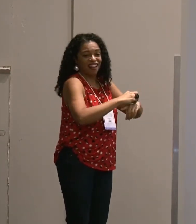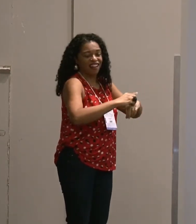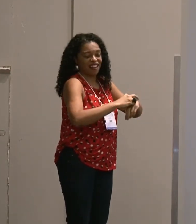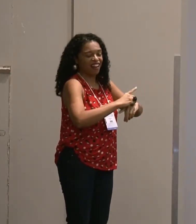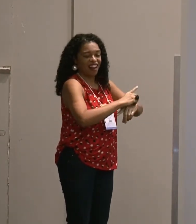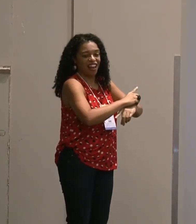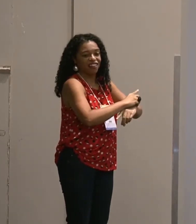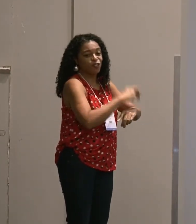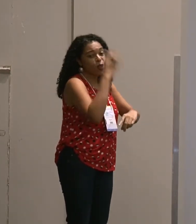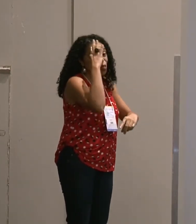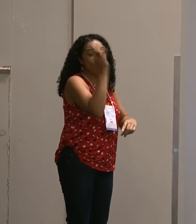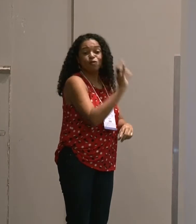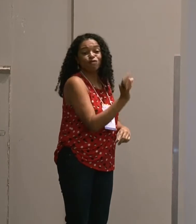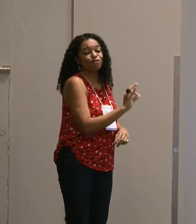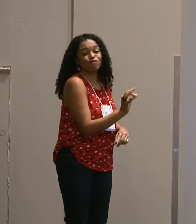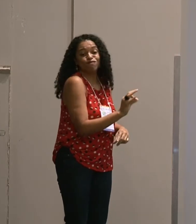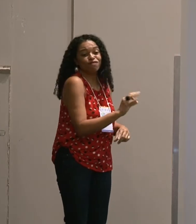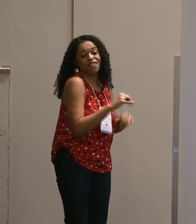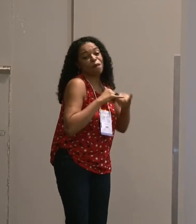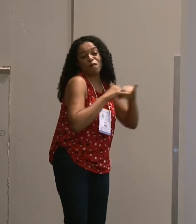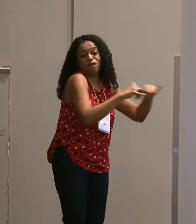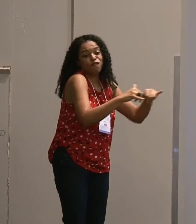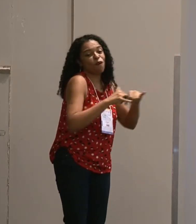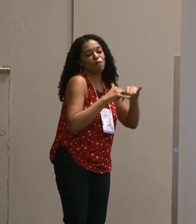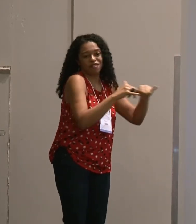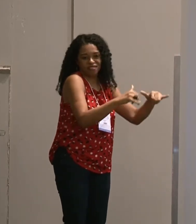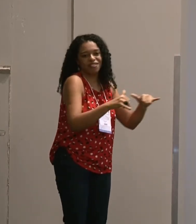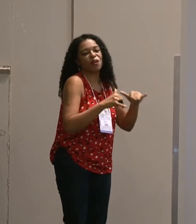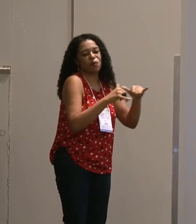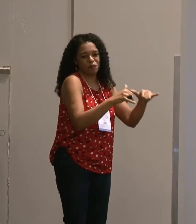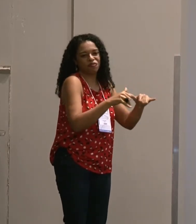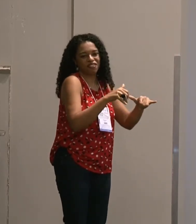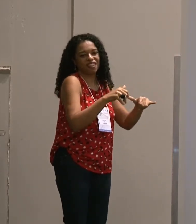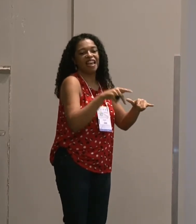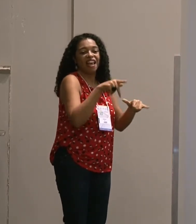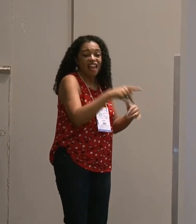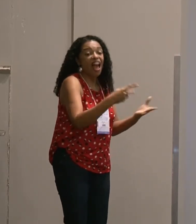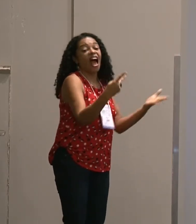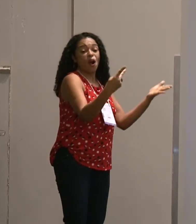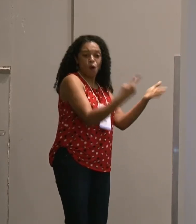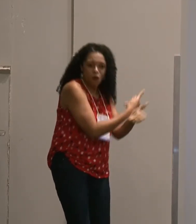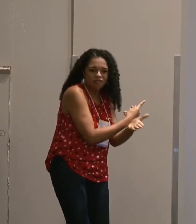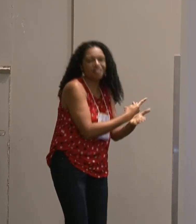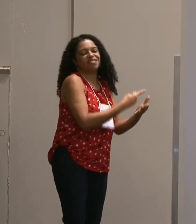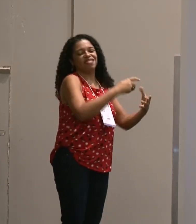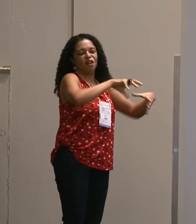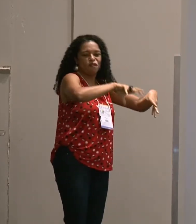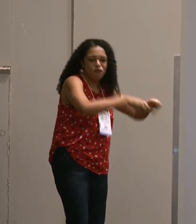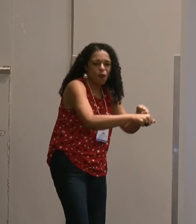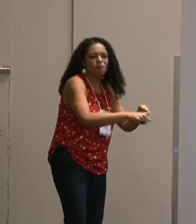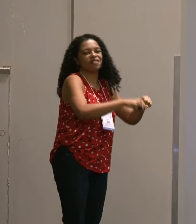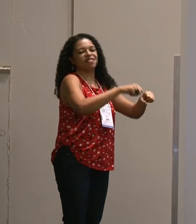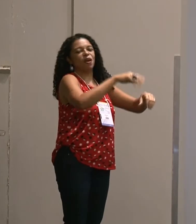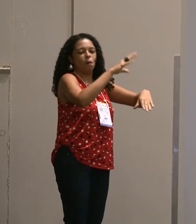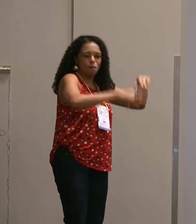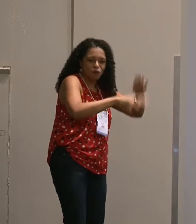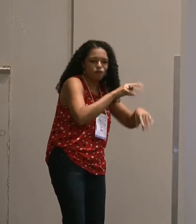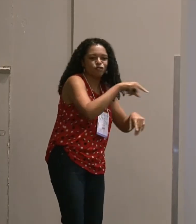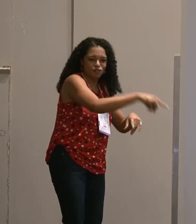a Clem ainda não se sabe quais eram essas oficinas elas aconteceram existia